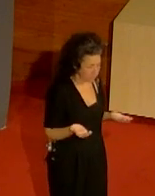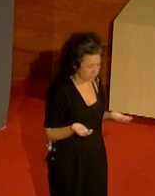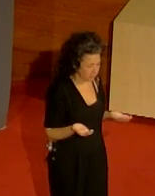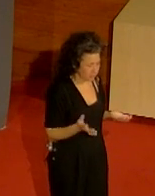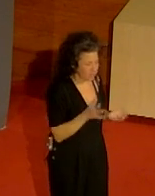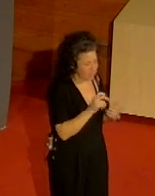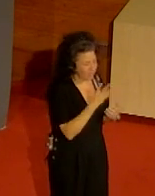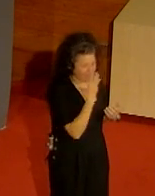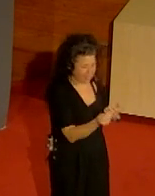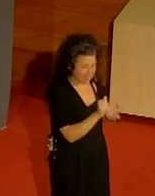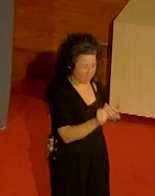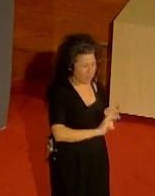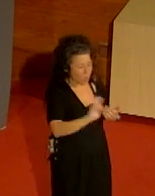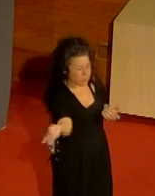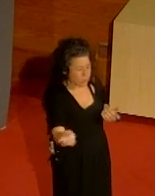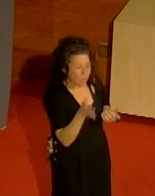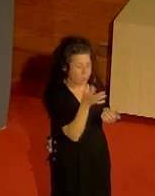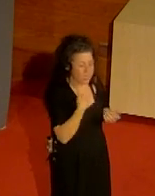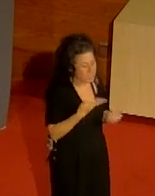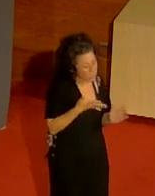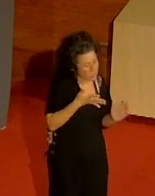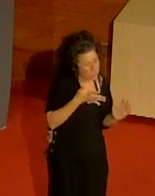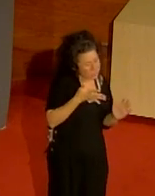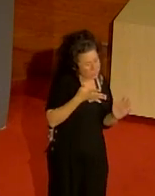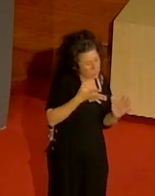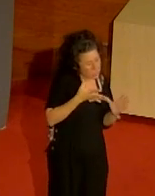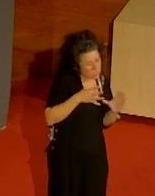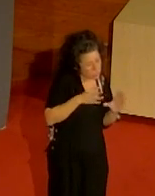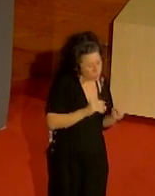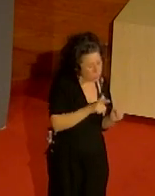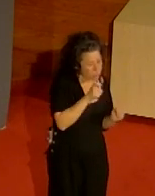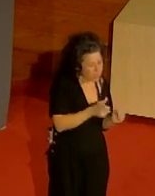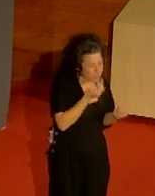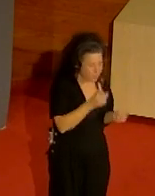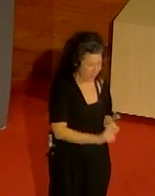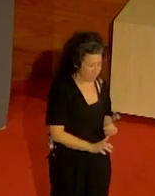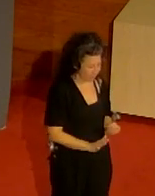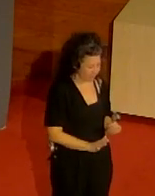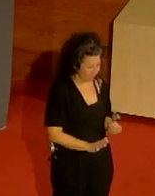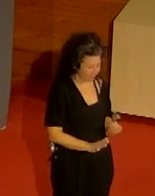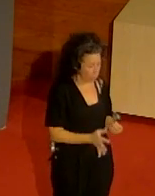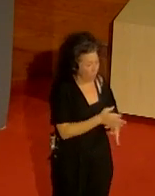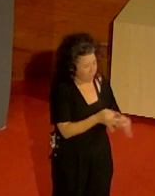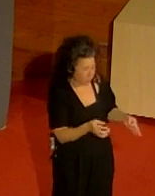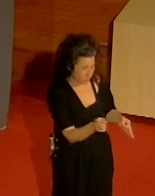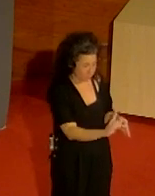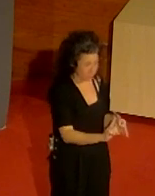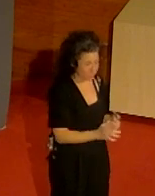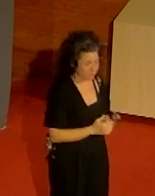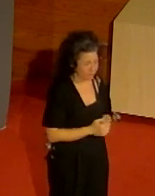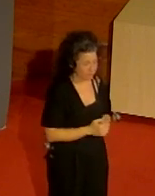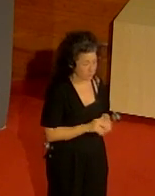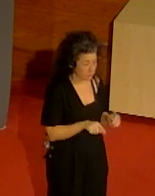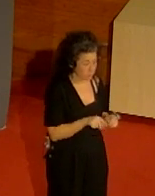expresado adecuadamente, porque yo no he precisado, porque yo no he usado las palabras que tenía que usar, ¿no? Y esto, que es una cosa, bueno, un